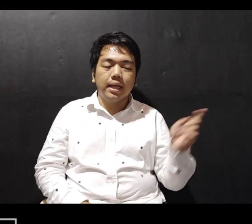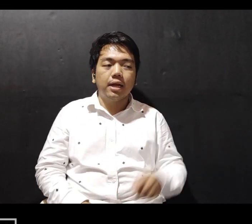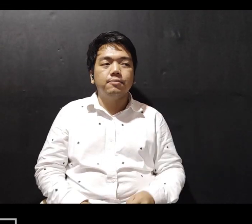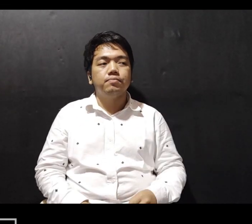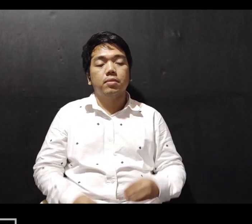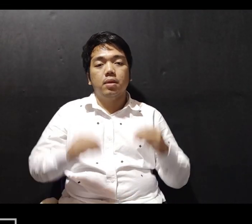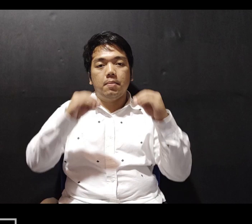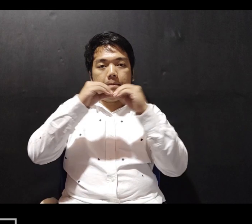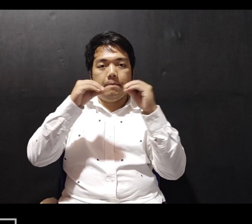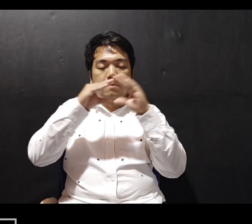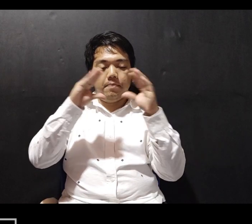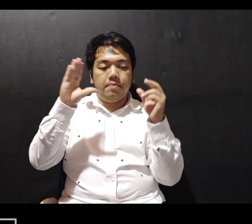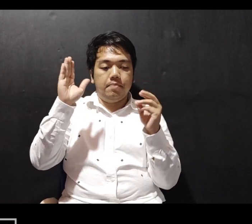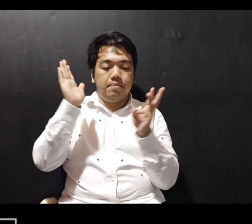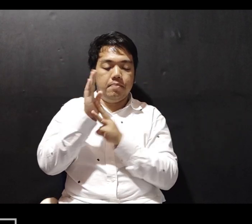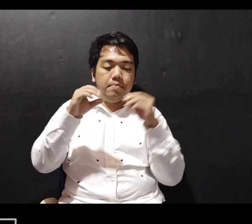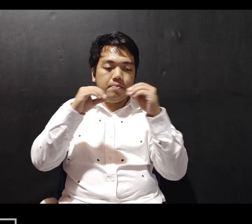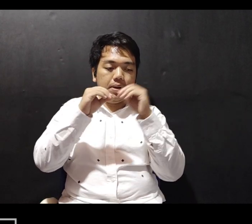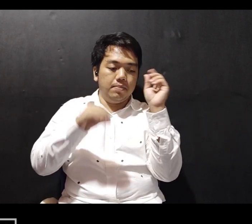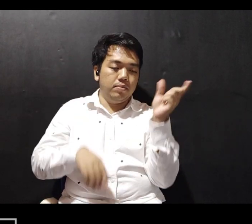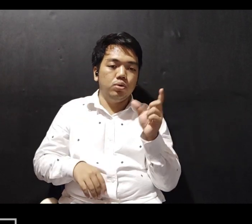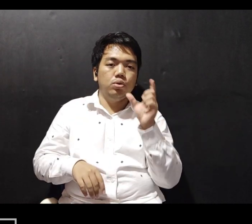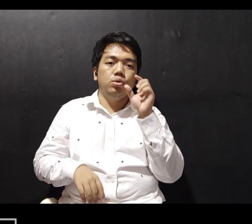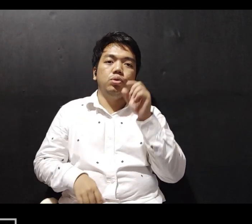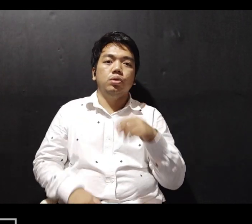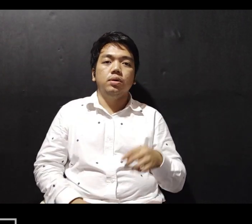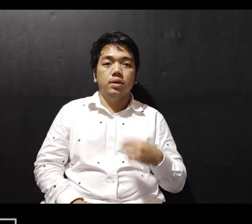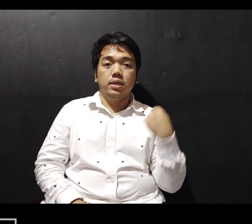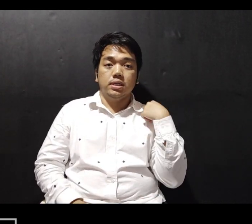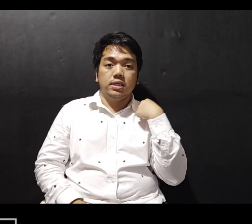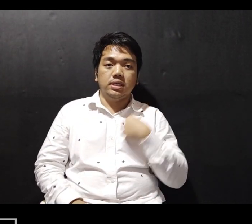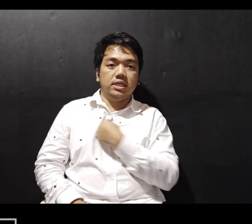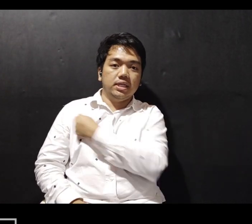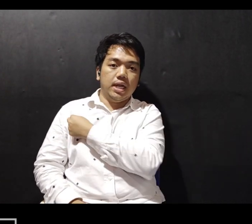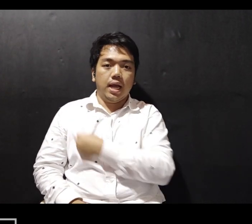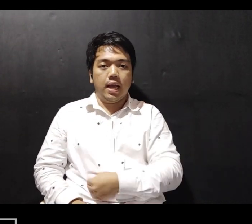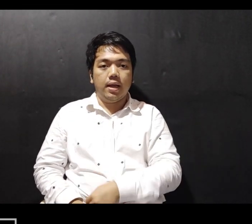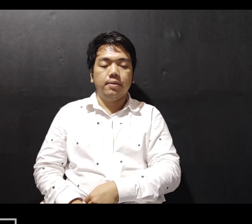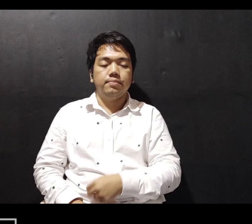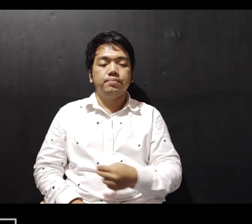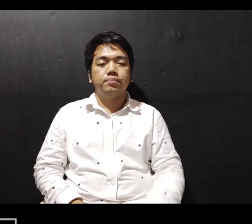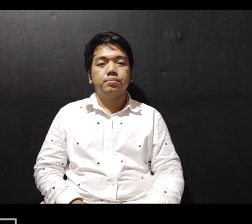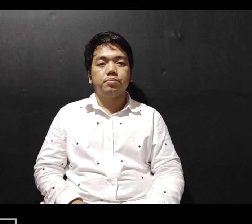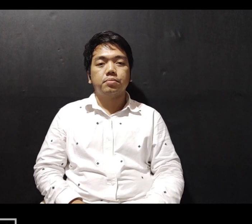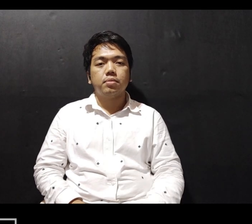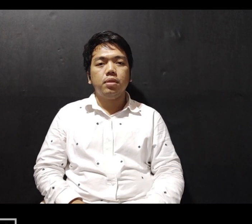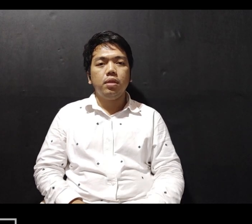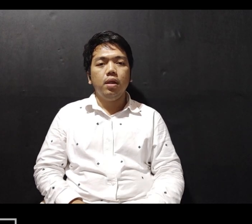pohon bambu Chinese. Tahukah Anda jika saat satu benih bambu ditanam di